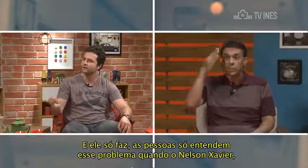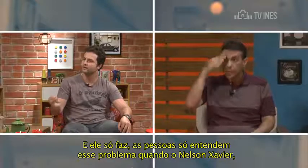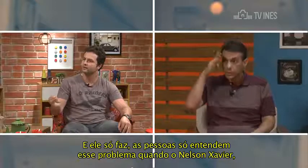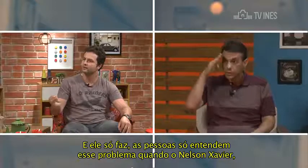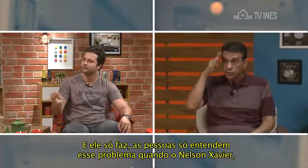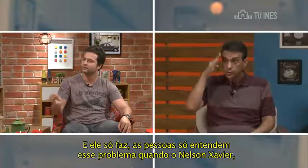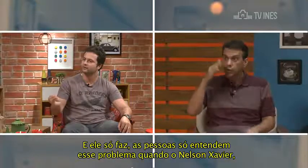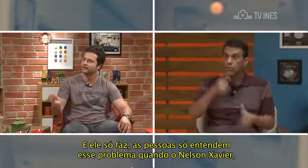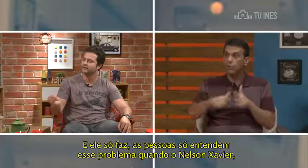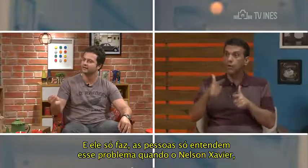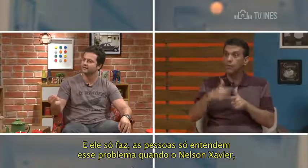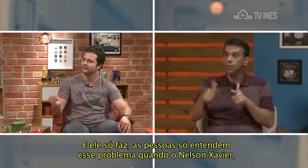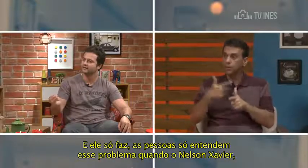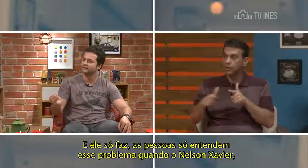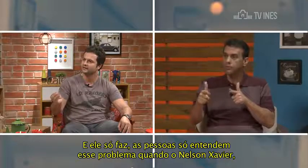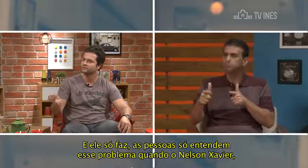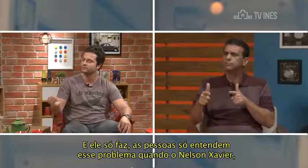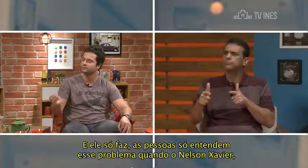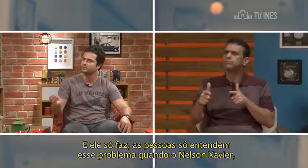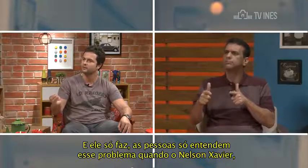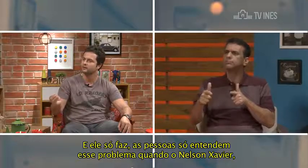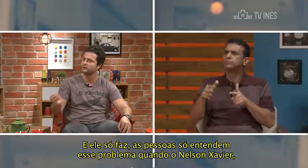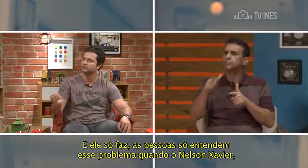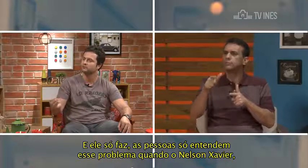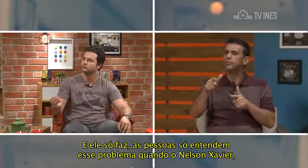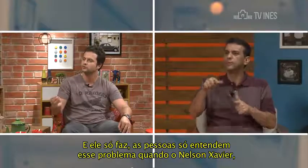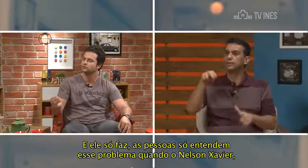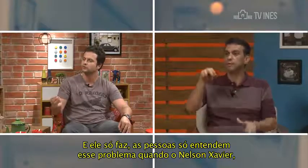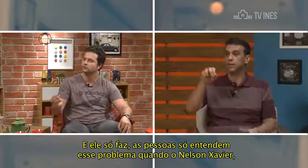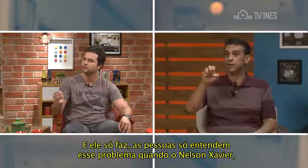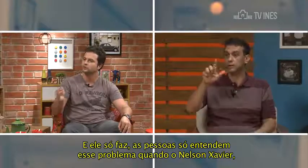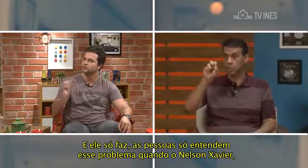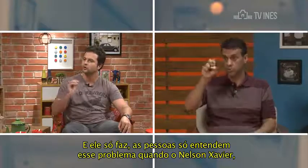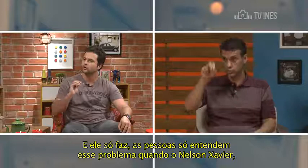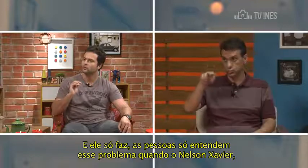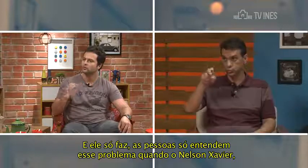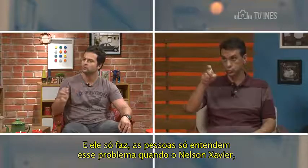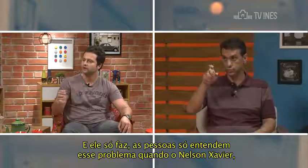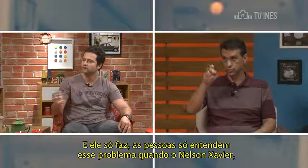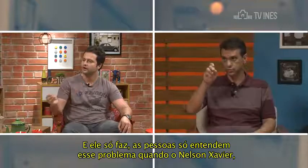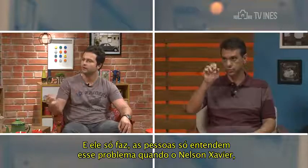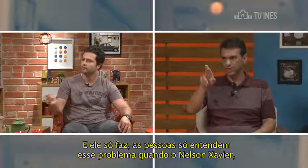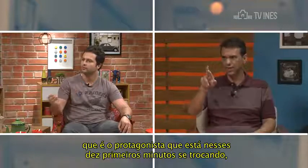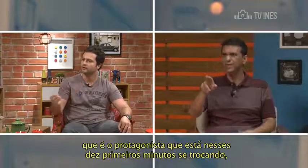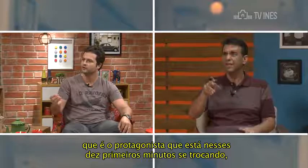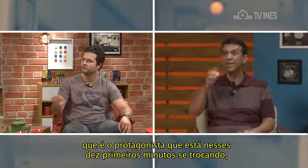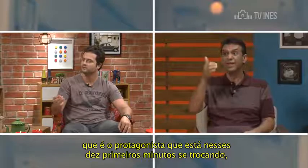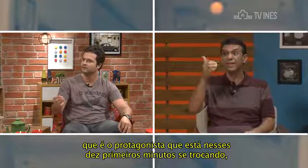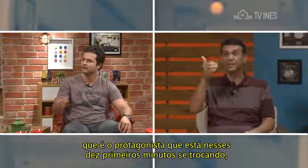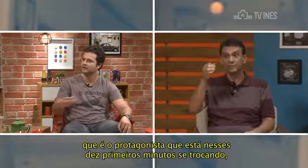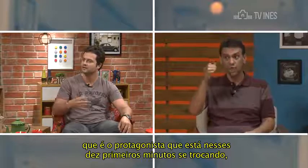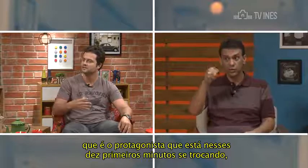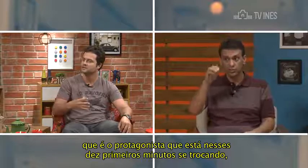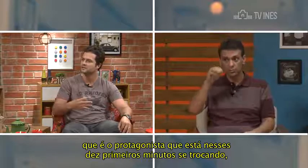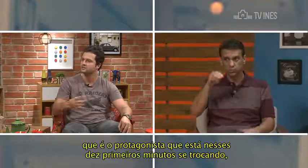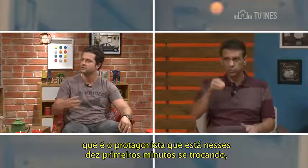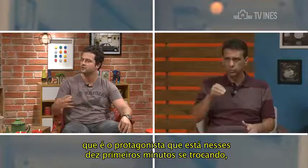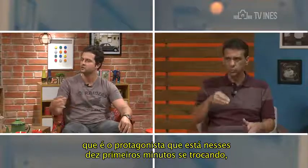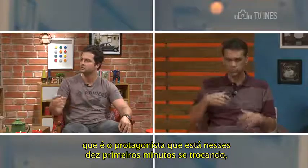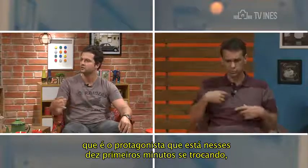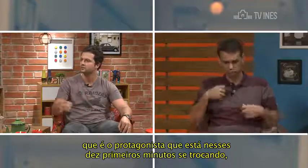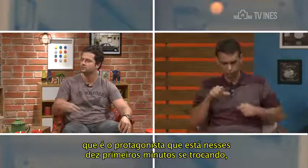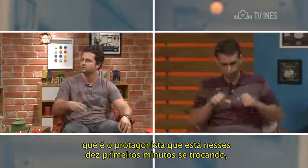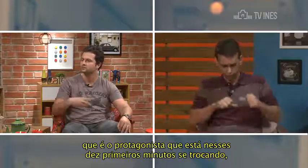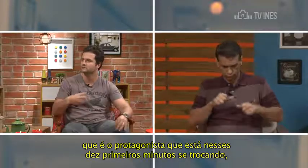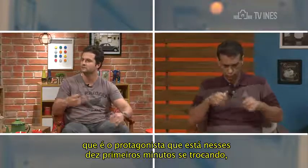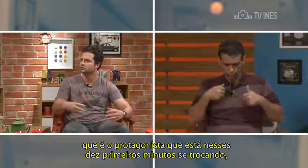pessoas só entendem esse problema quando o Nelson Xavier, que é o protagonista, que está nesses 10